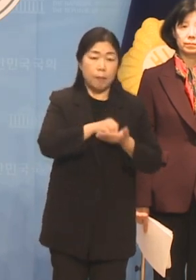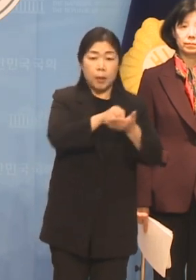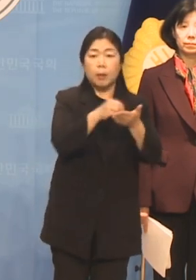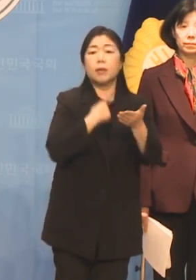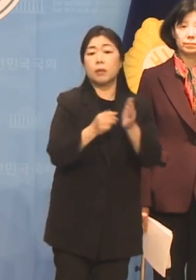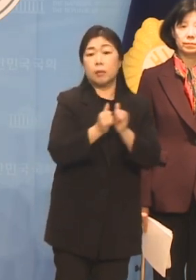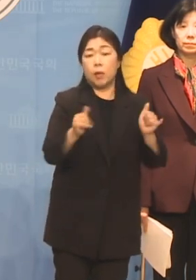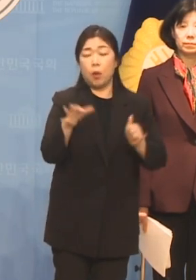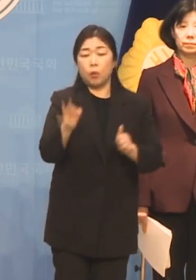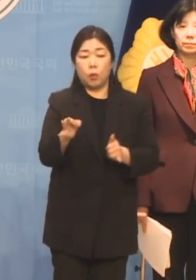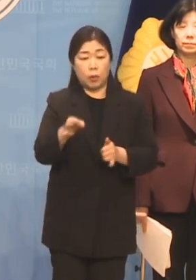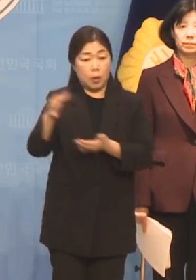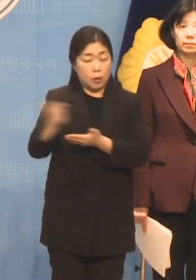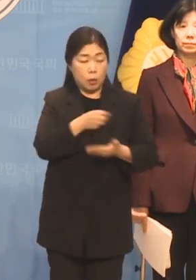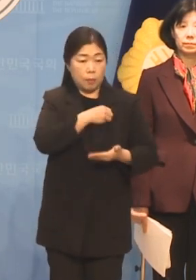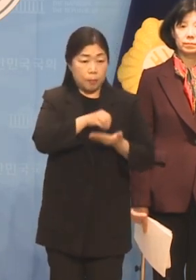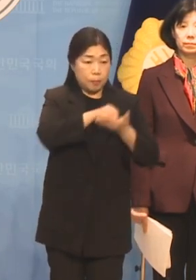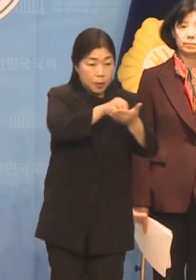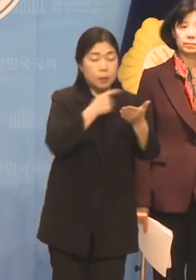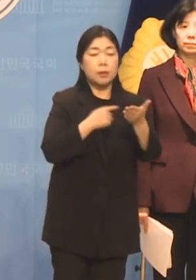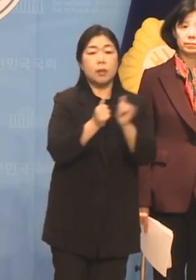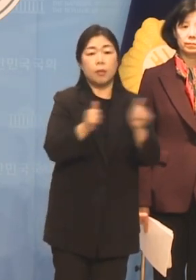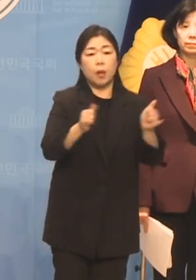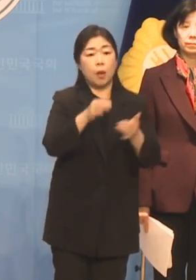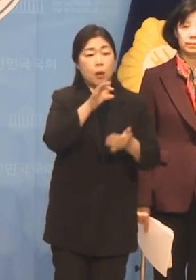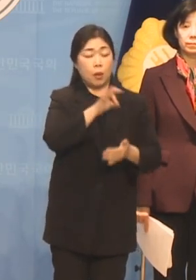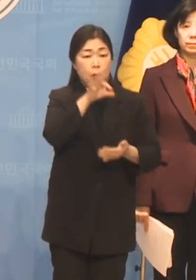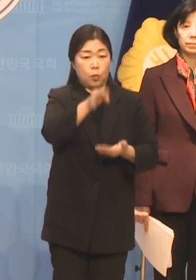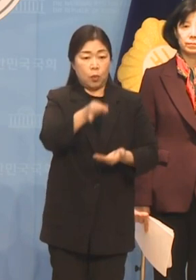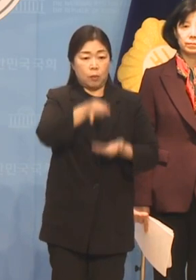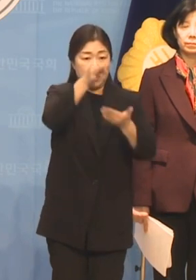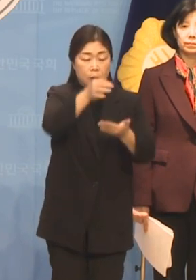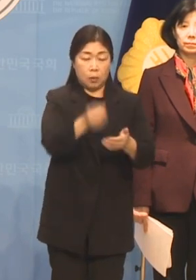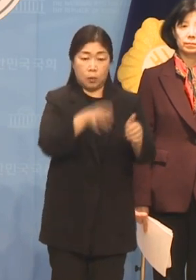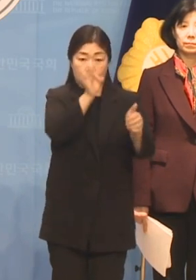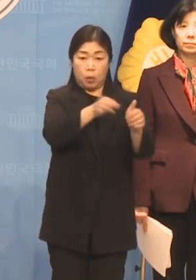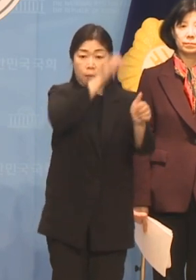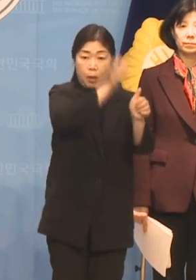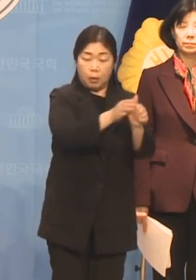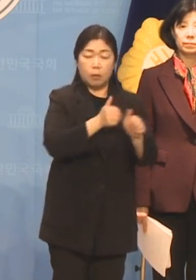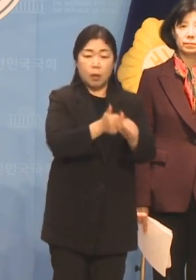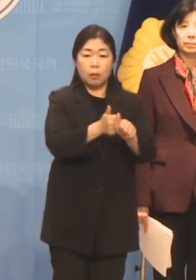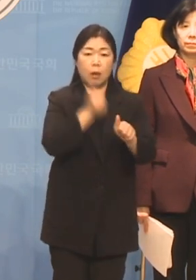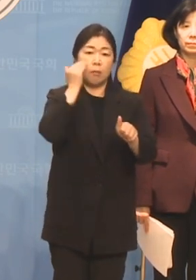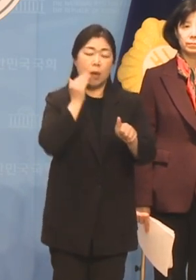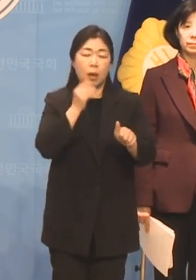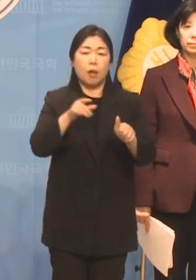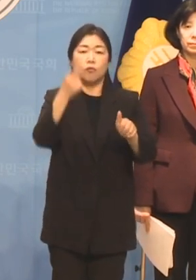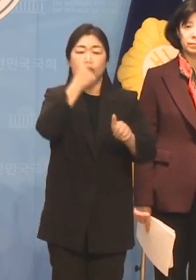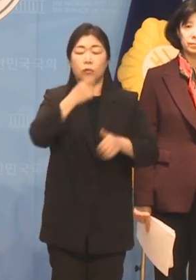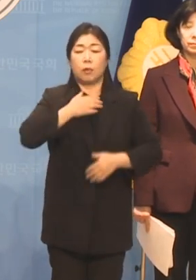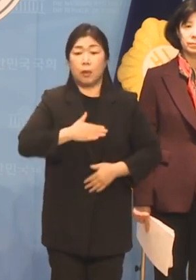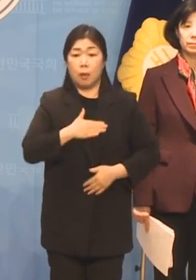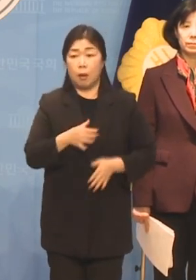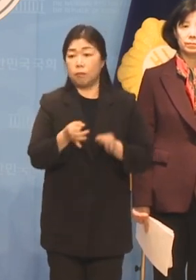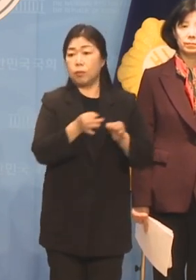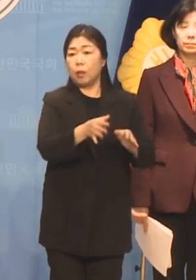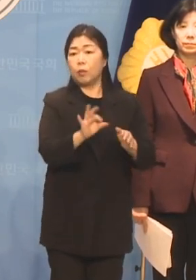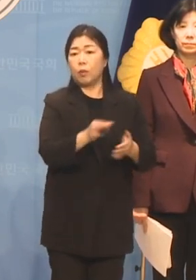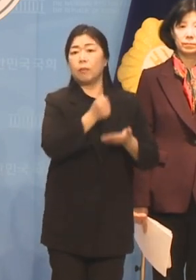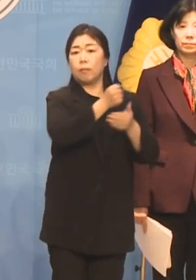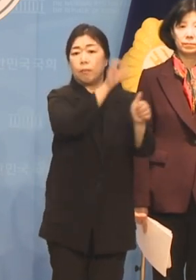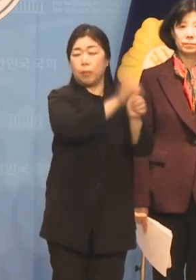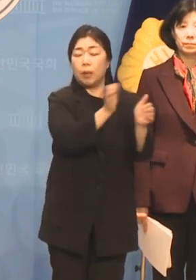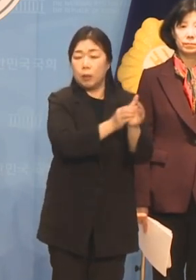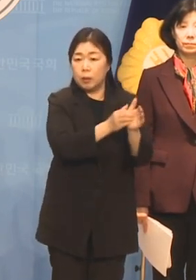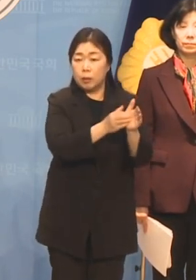물론 금융당국의 책임도 제대로 이행되었는지에 대해서 검토해야 된다라고 보고 있고 그래서 민변과